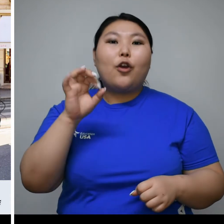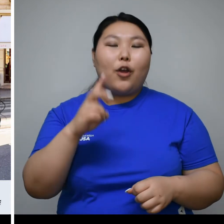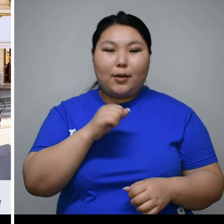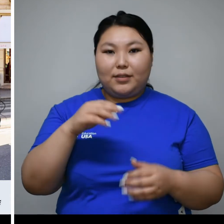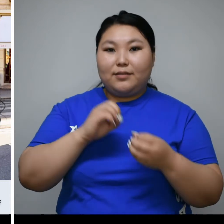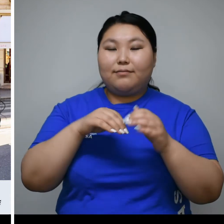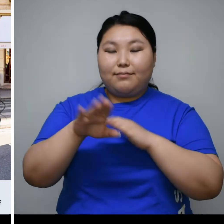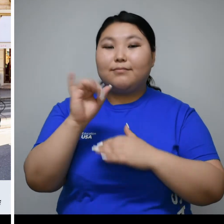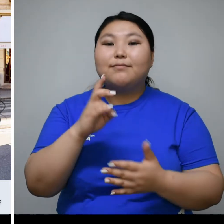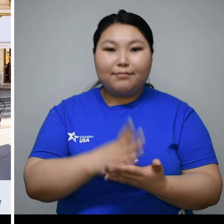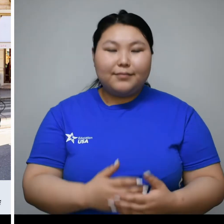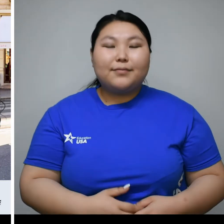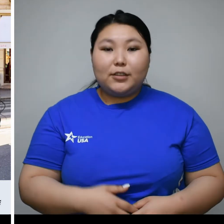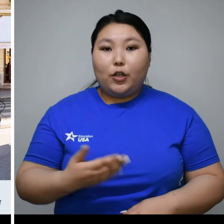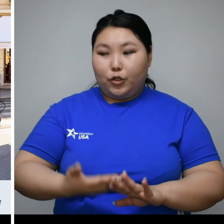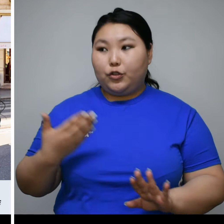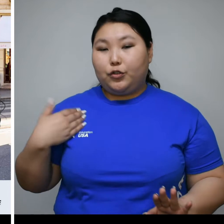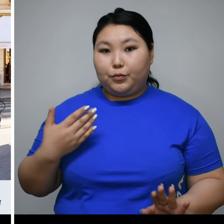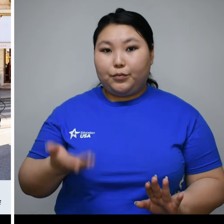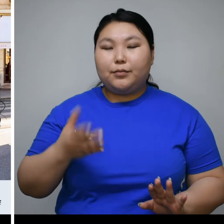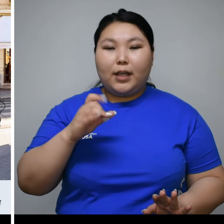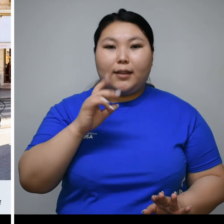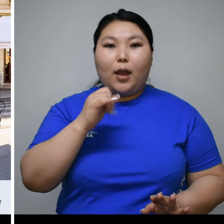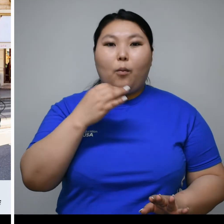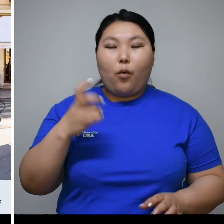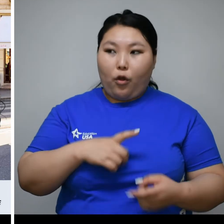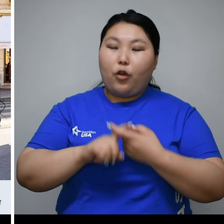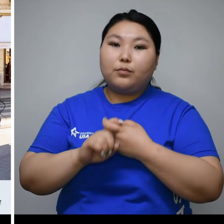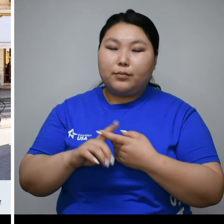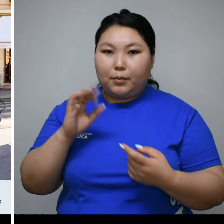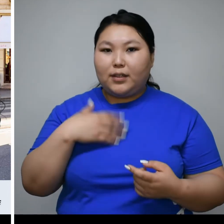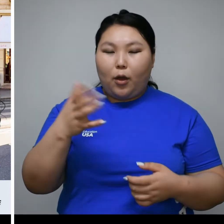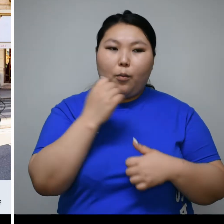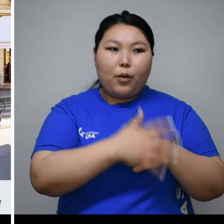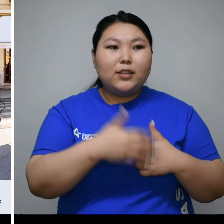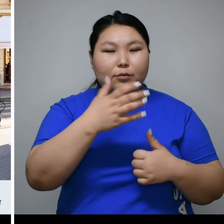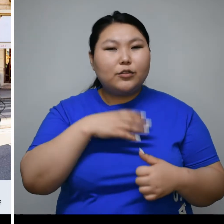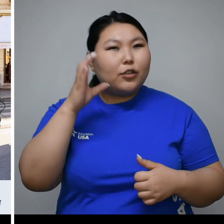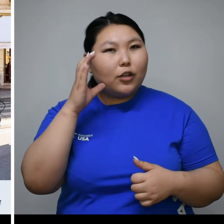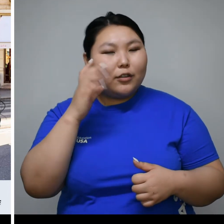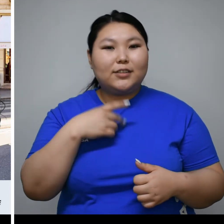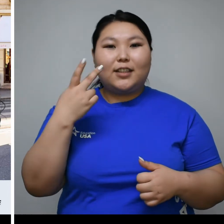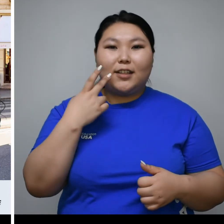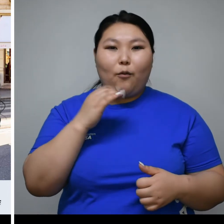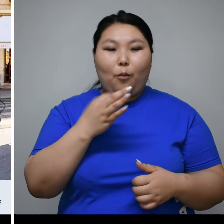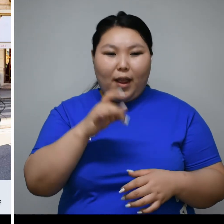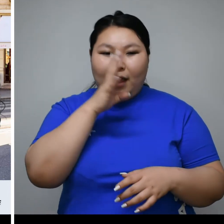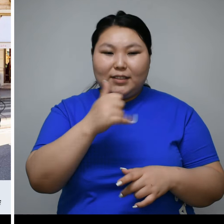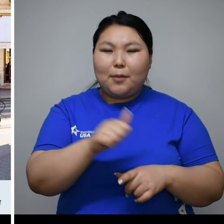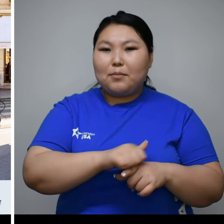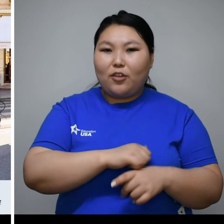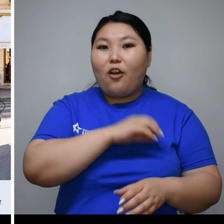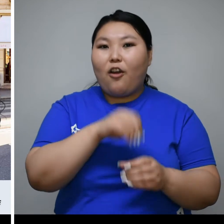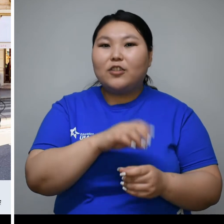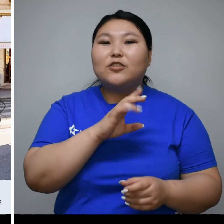2021 онд ингээд аплай хийсэн байгаа. Өмнө нь бас намантай холбогдож байгаа. Би танаа нэг подкастыг сонссоор байгаад Fulbright-д яг нэлээ